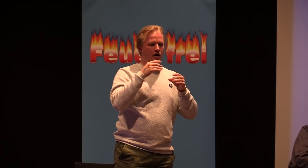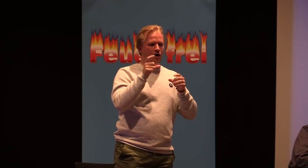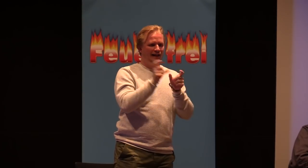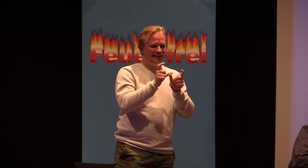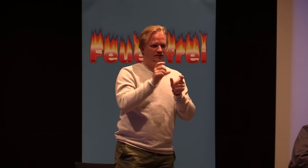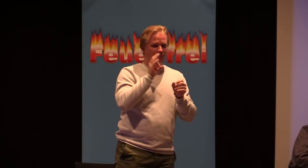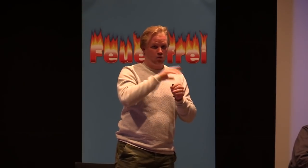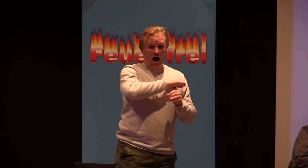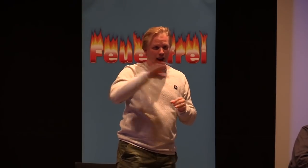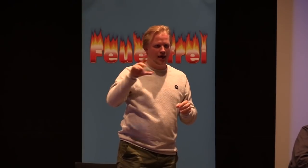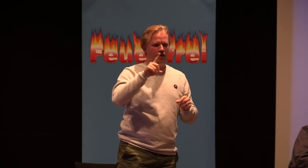E-Mails beantworten,